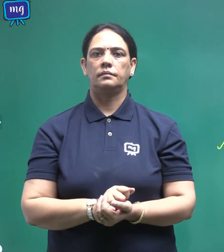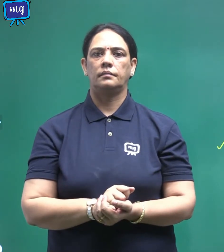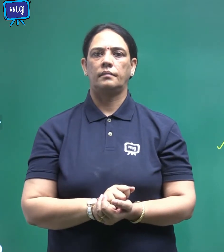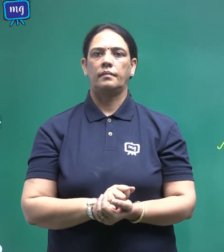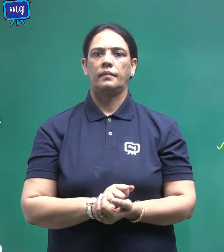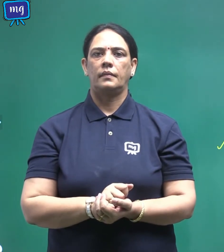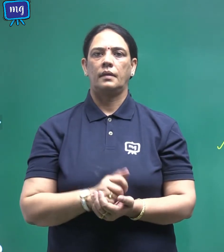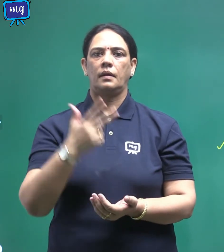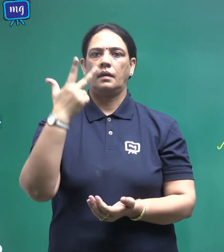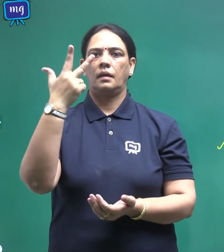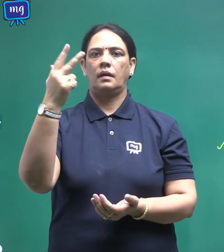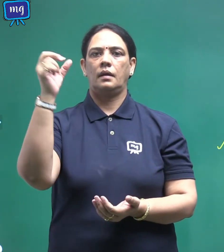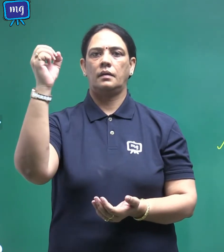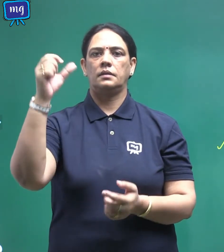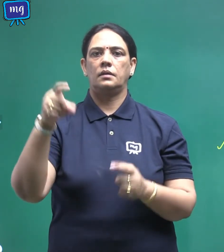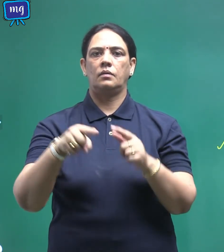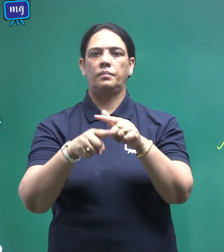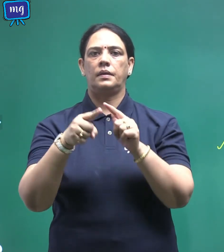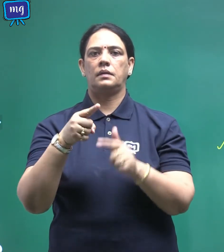80%।